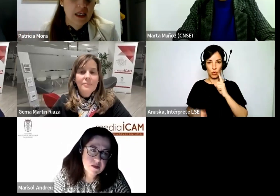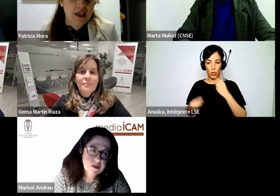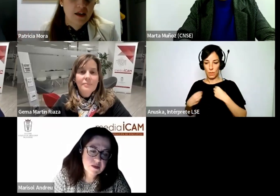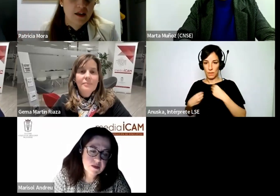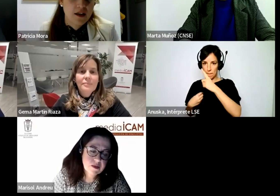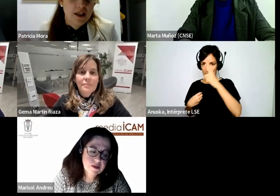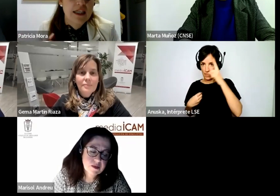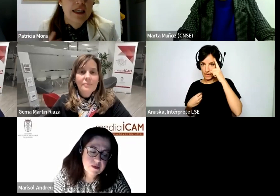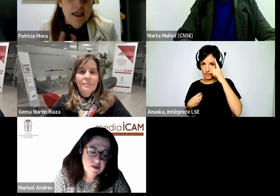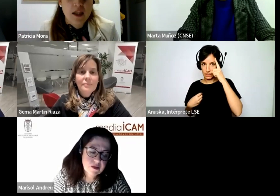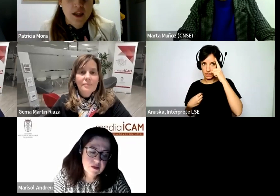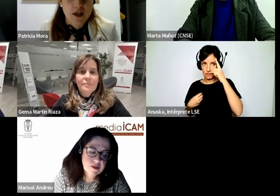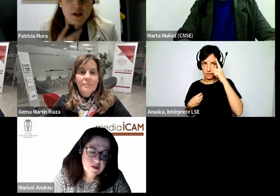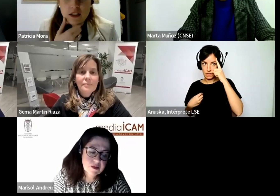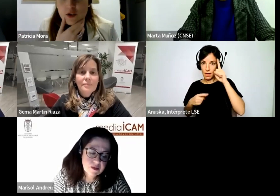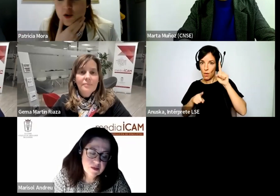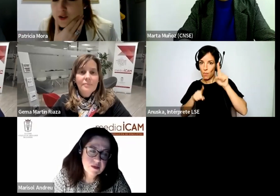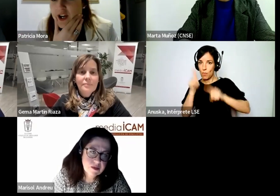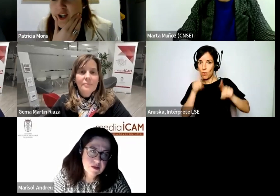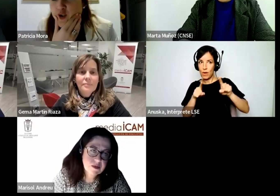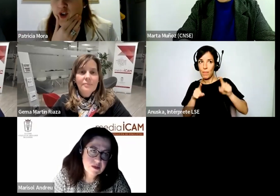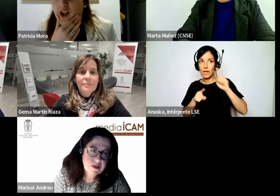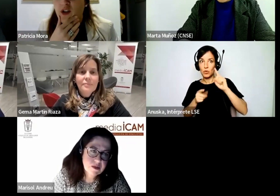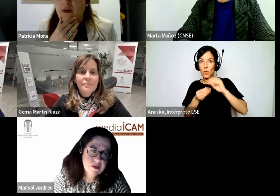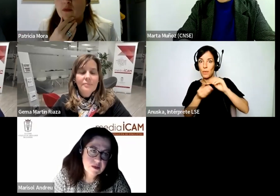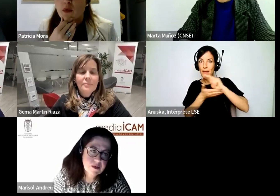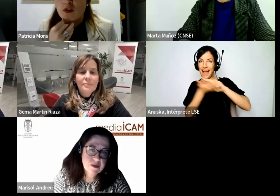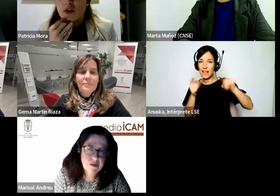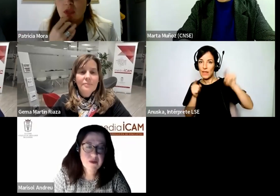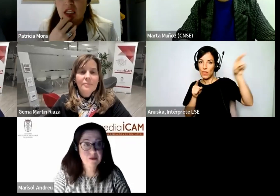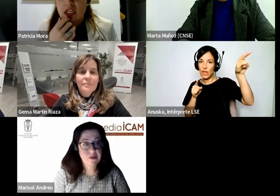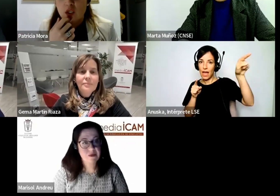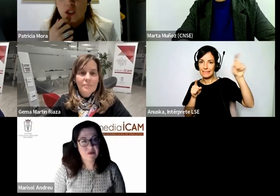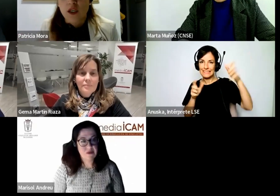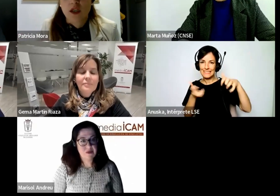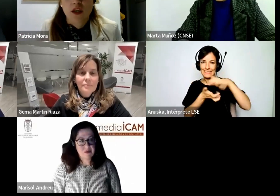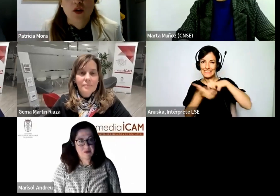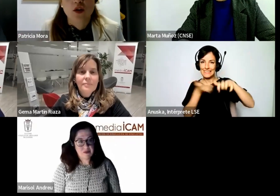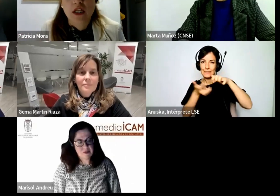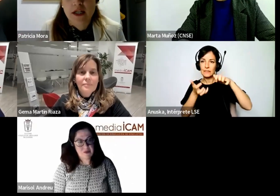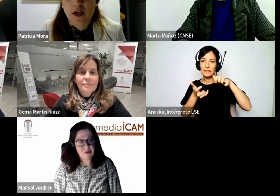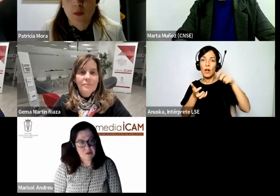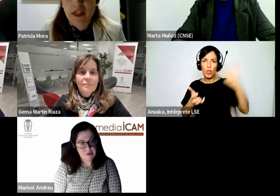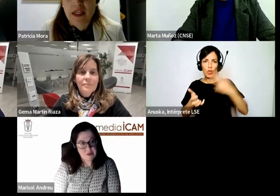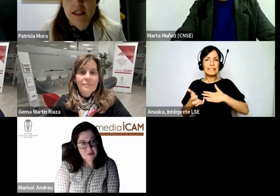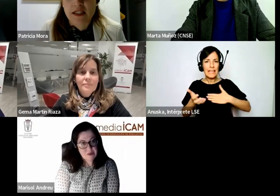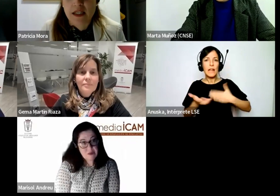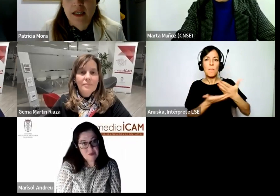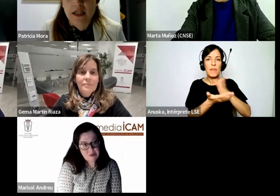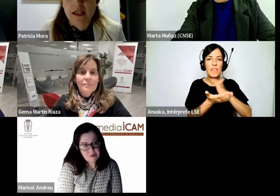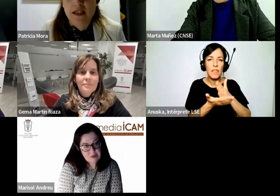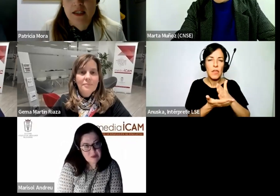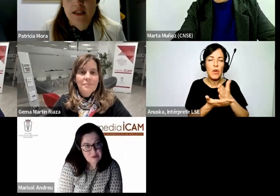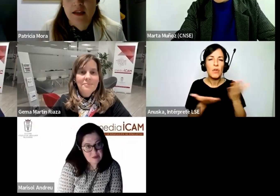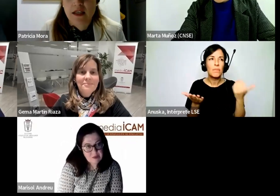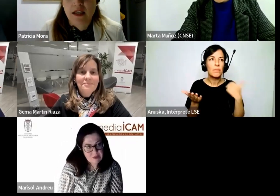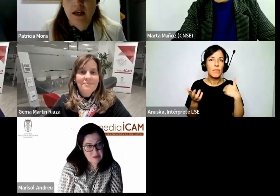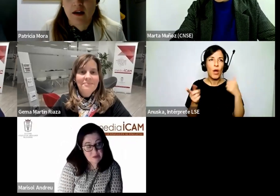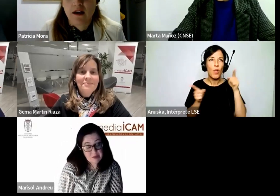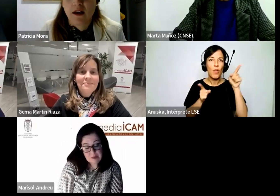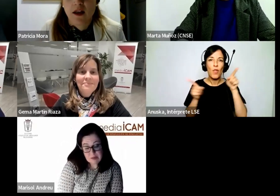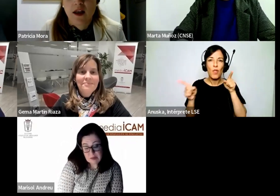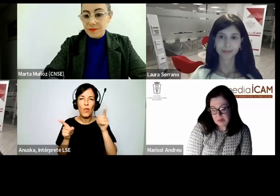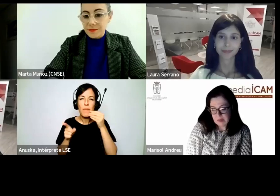vive en Galicia y quieren solucionarlo a través de un proceso de mediación, ¿dónde le recomendáis que